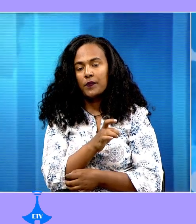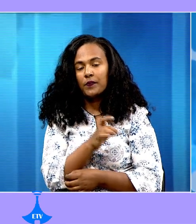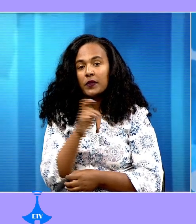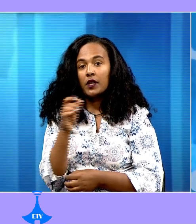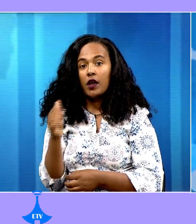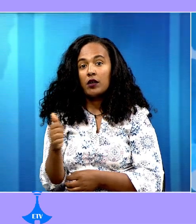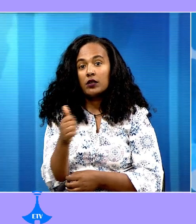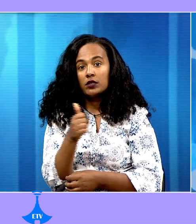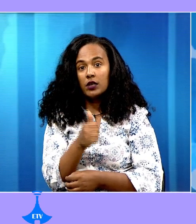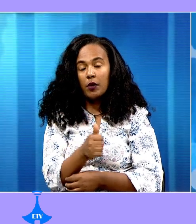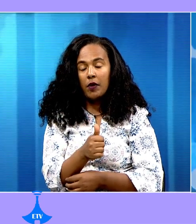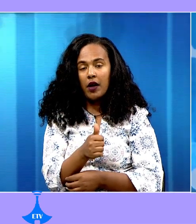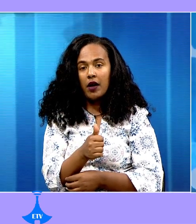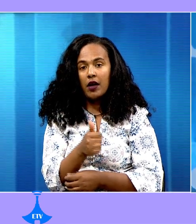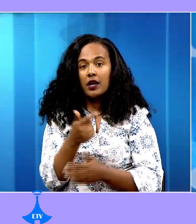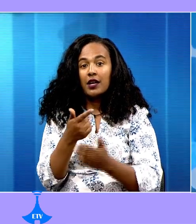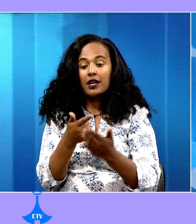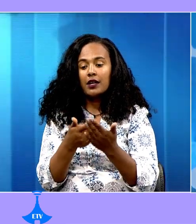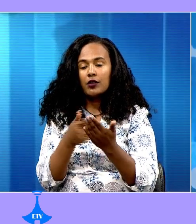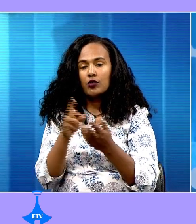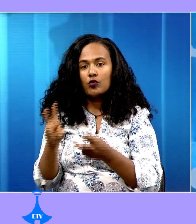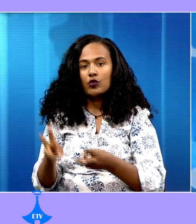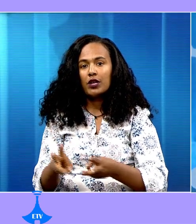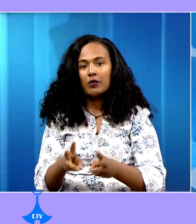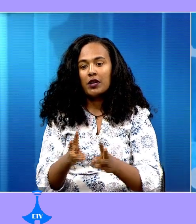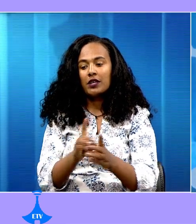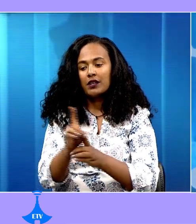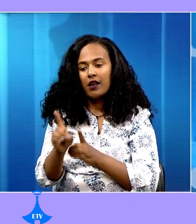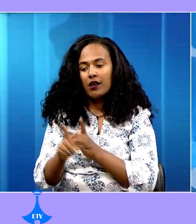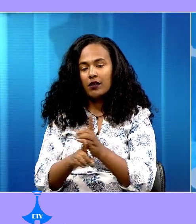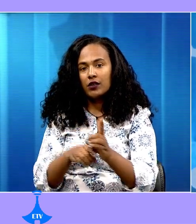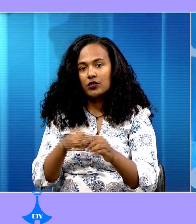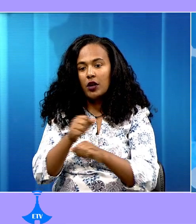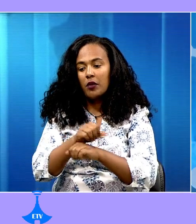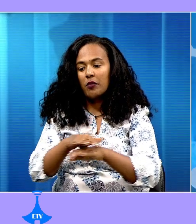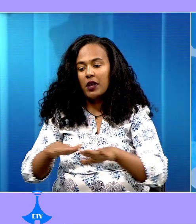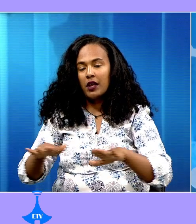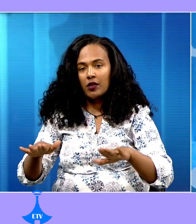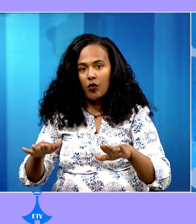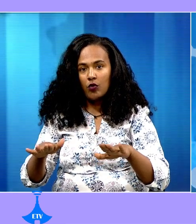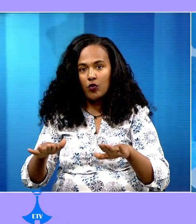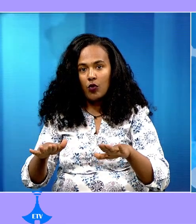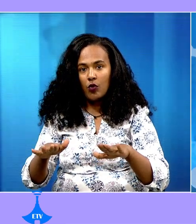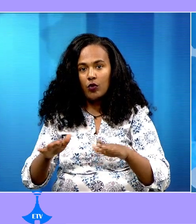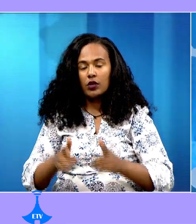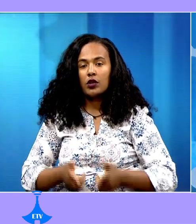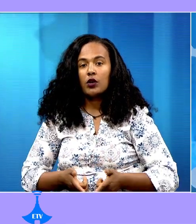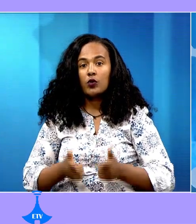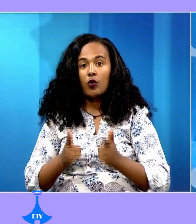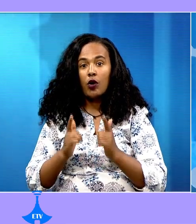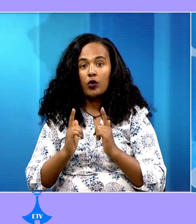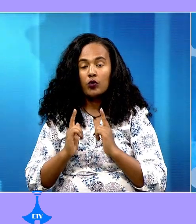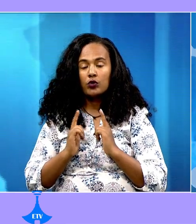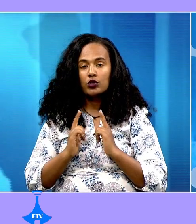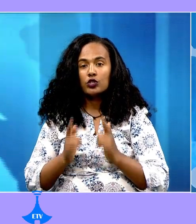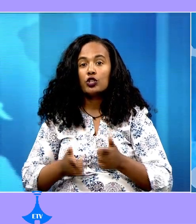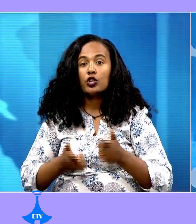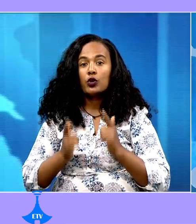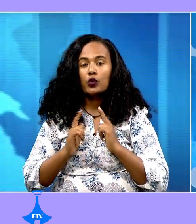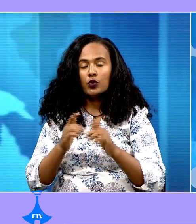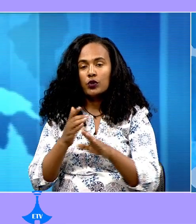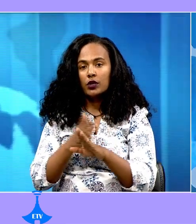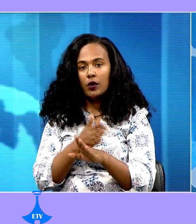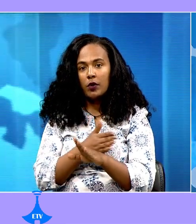አዲስ አበባ ይህንኑ የመንግስትን አቅጣጫ መሬት አውርዶ የነዋሪዎቹን ህይወት